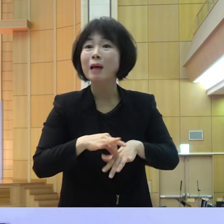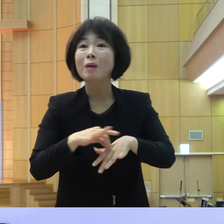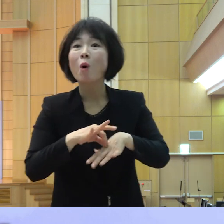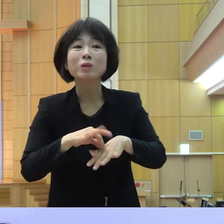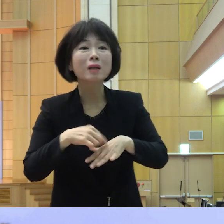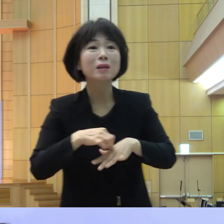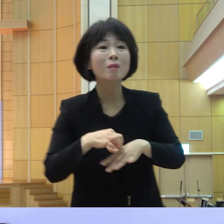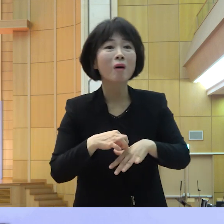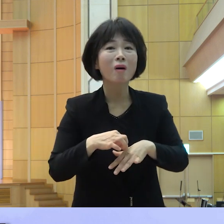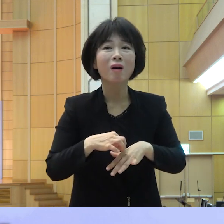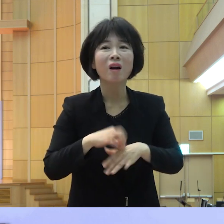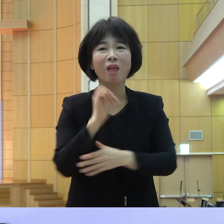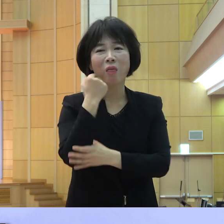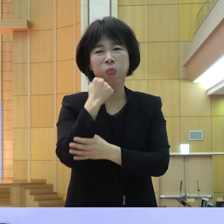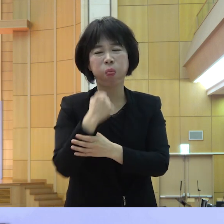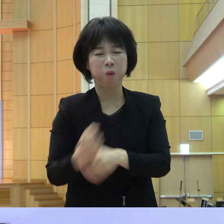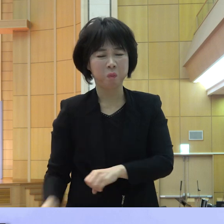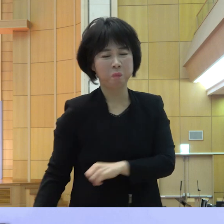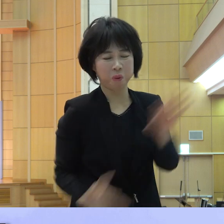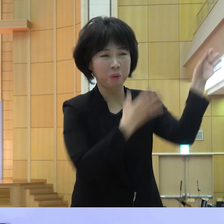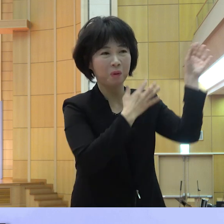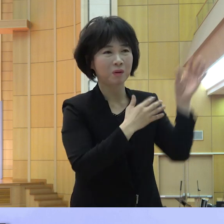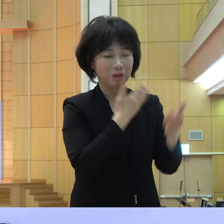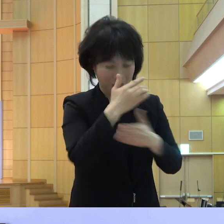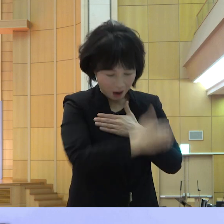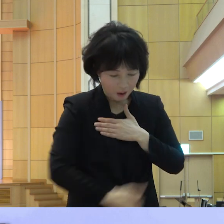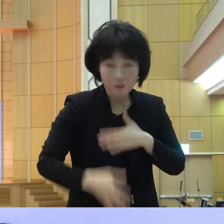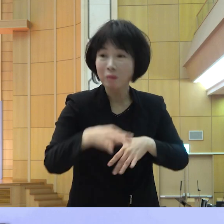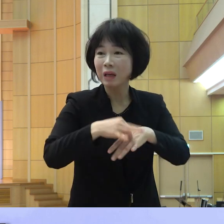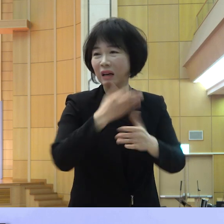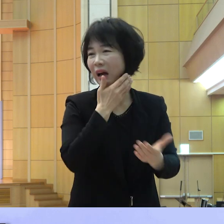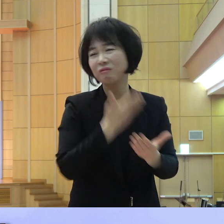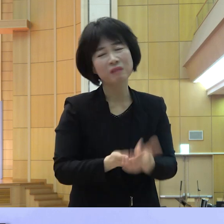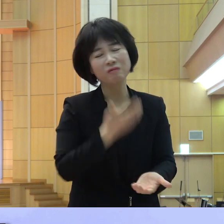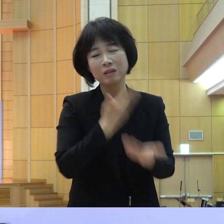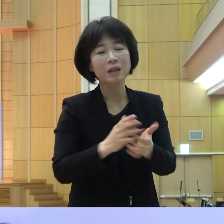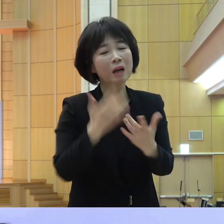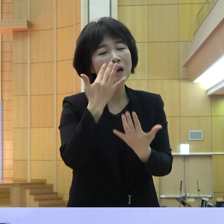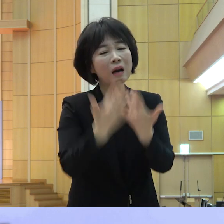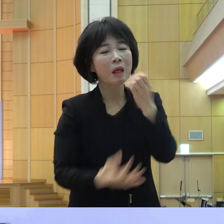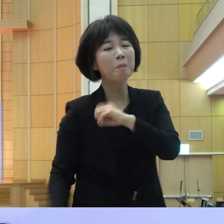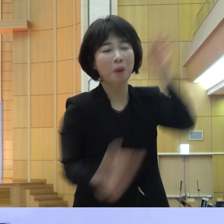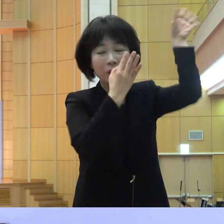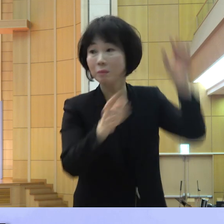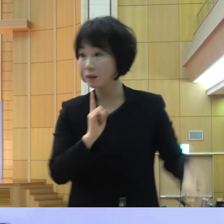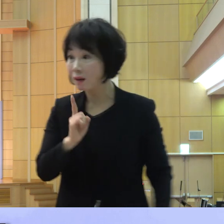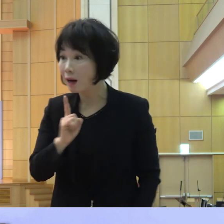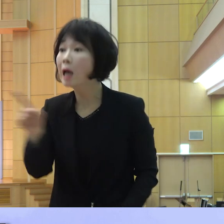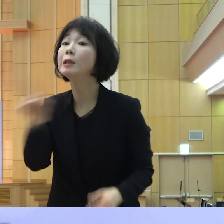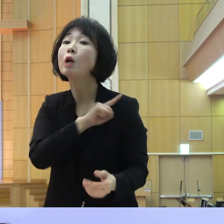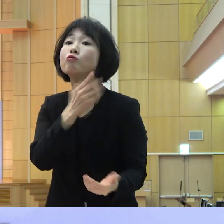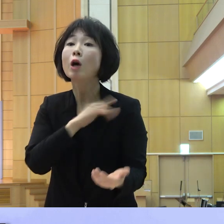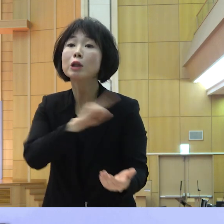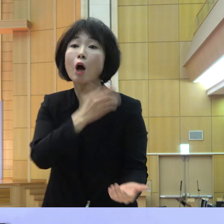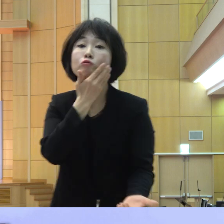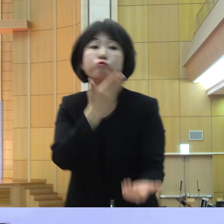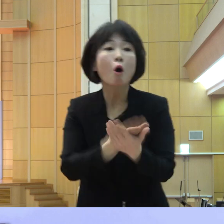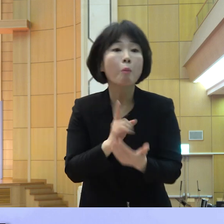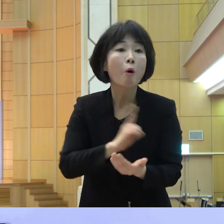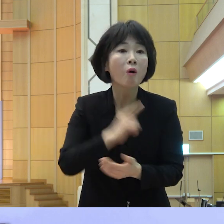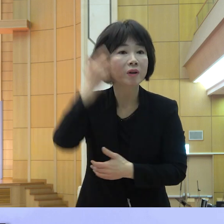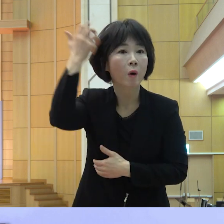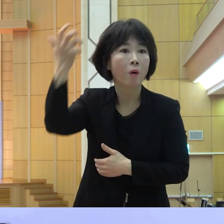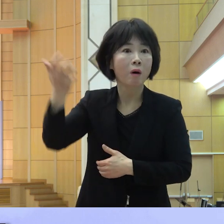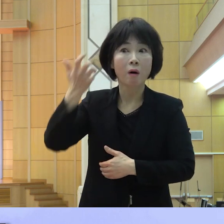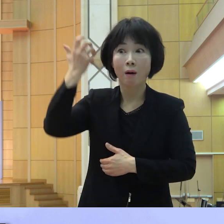들어가고 쭉정이는 그냥 끝이에요. 불에 태워버리면 끝이에요. 열매는 곡간에 있다가 다시 봄이 돌아와서 땅에